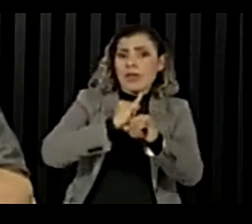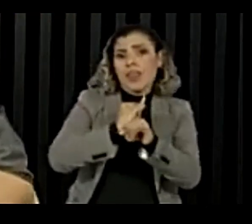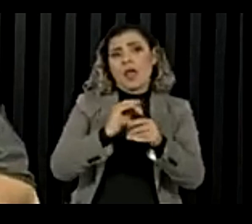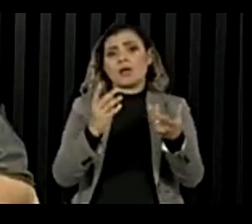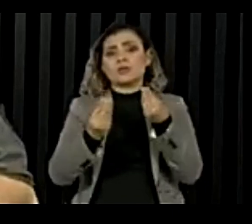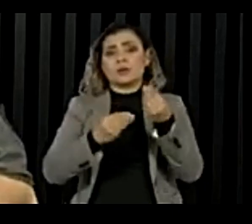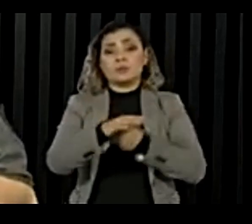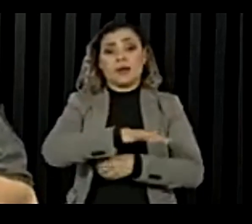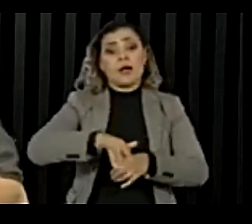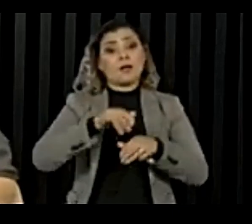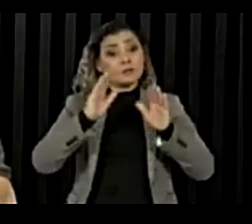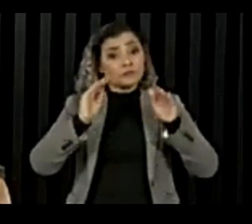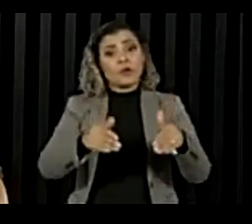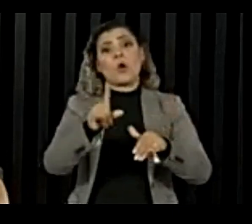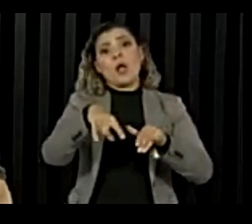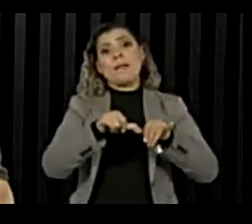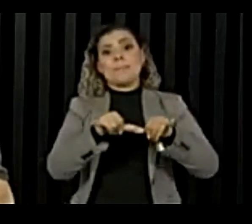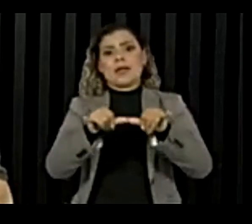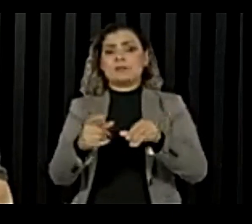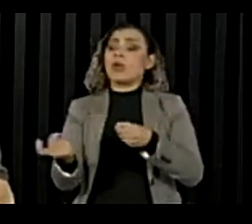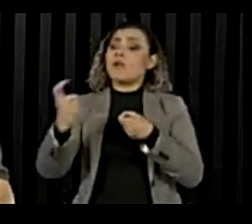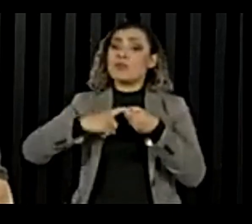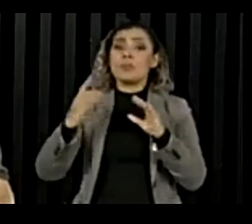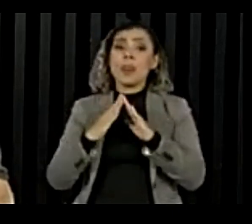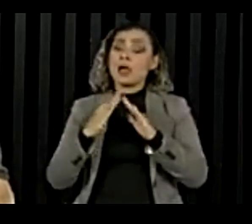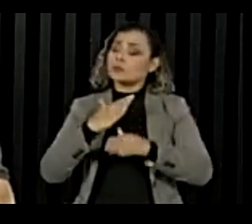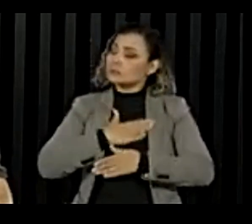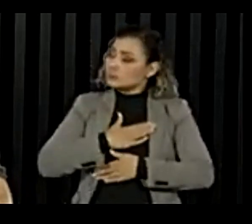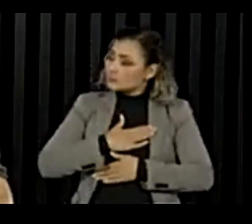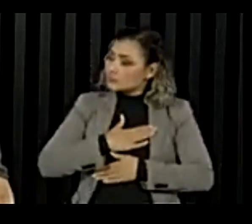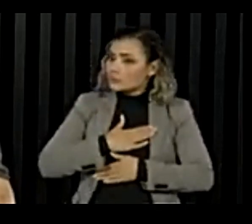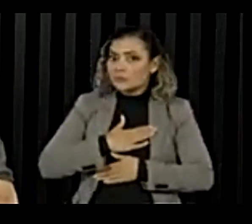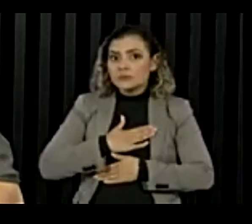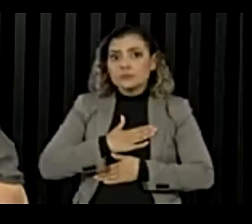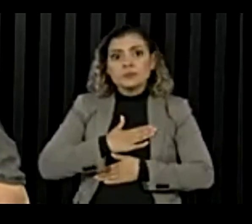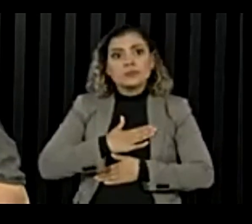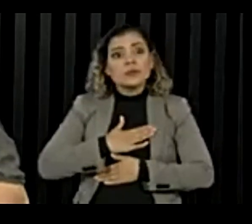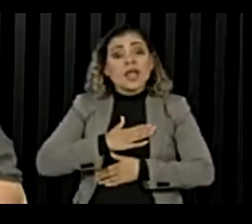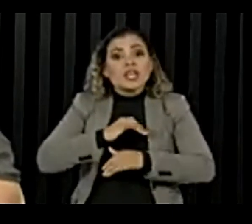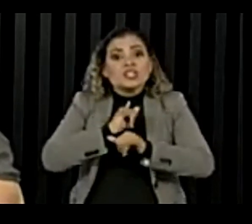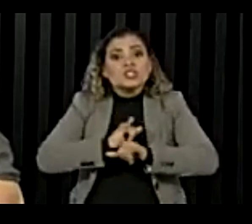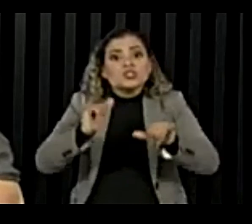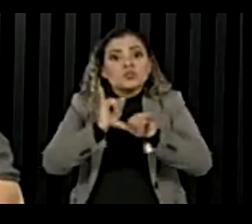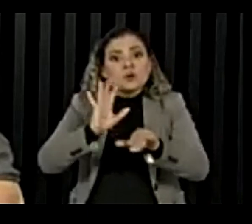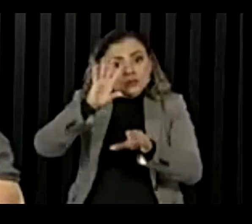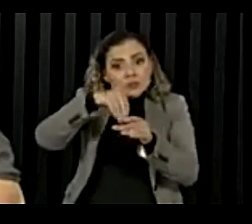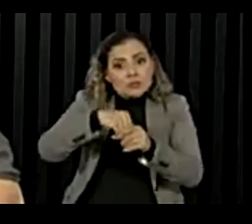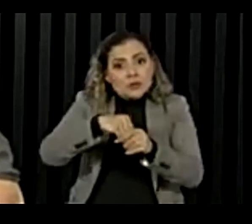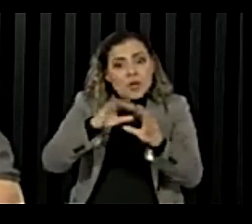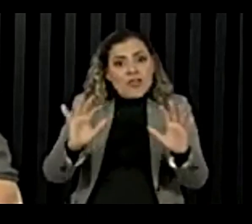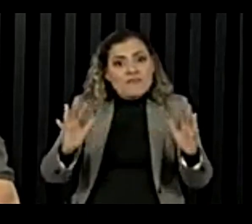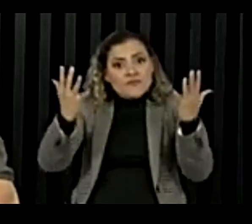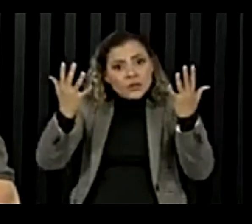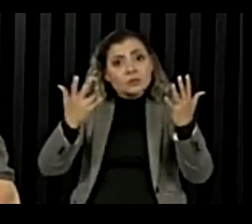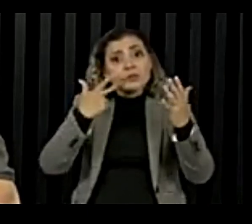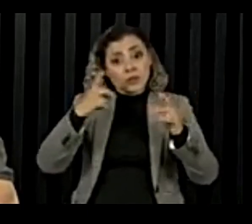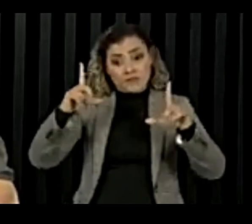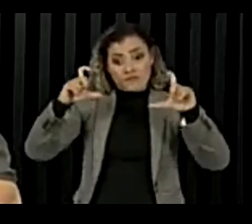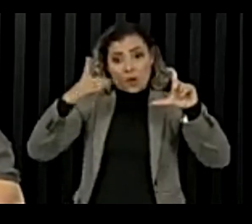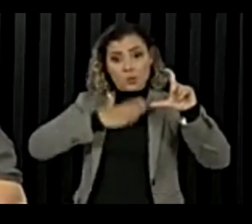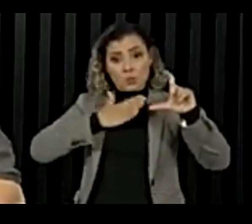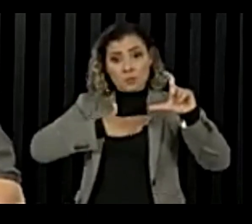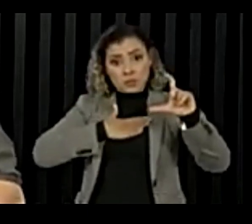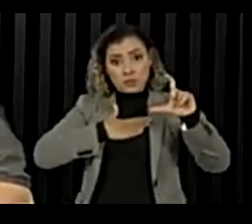era mercados. Depois que eu voltei para casa, eu soube que na divulgação interna do evento, eles tinham colocado a minha foto